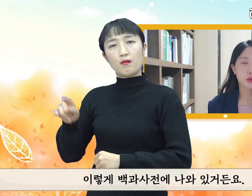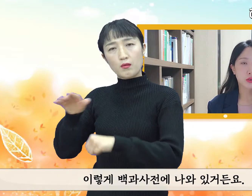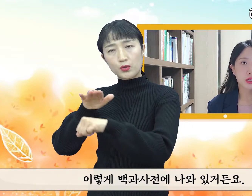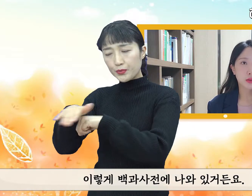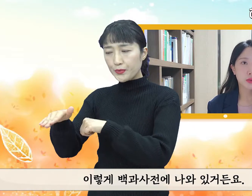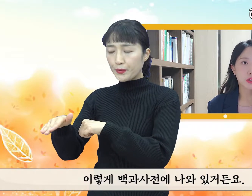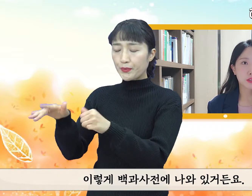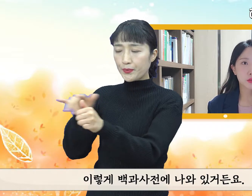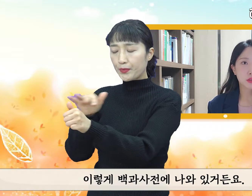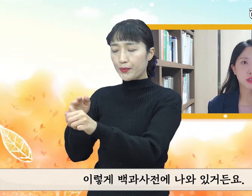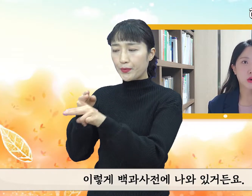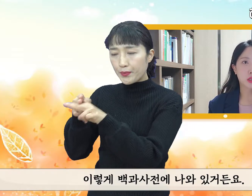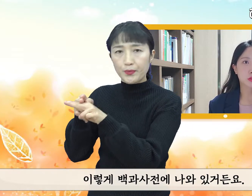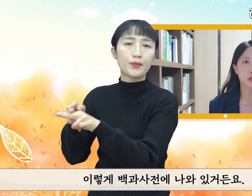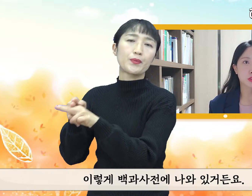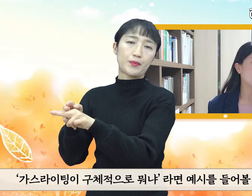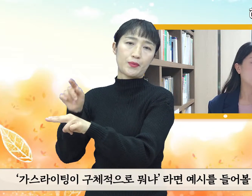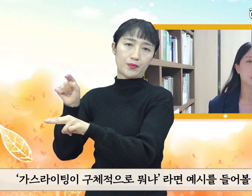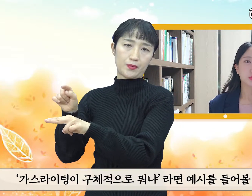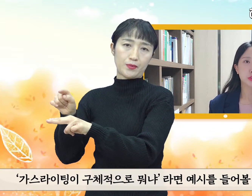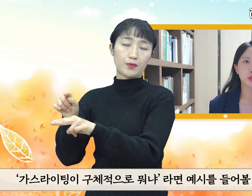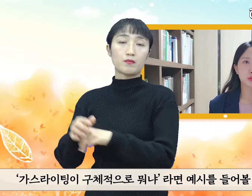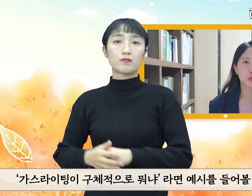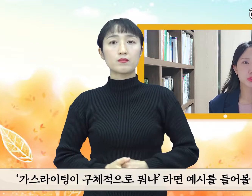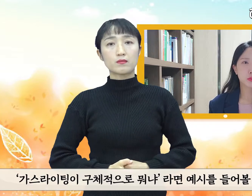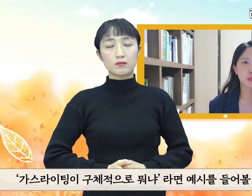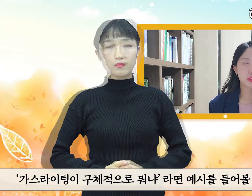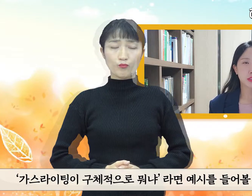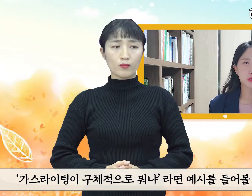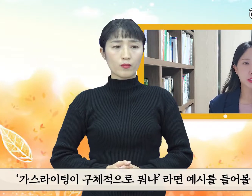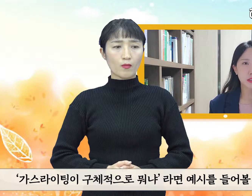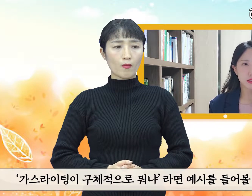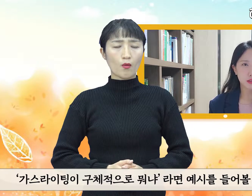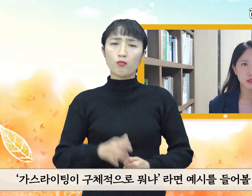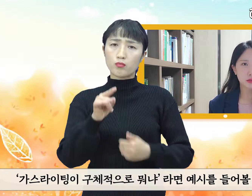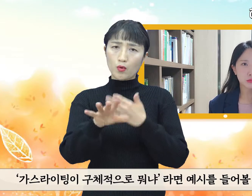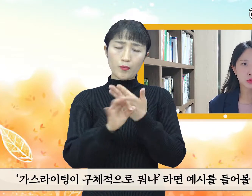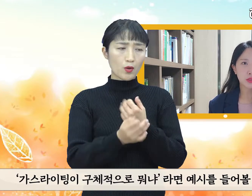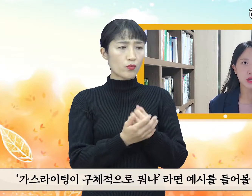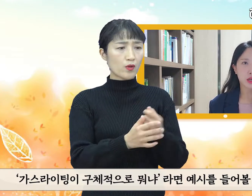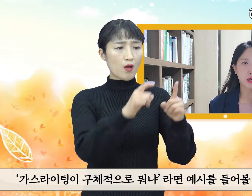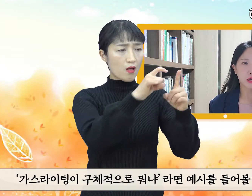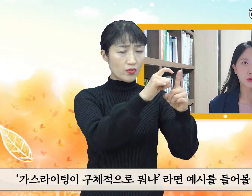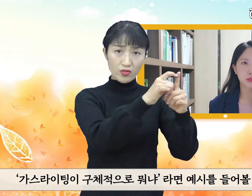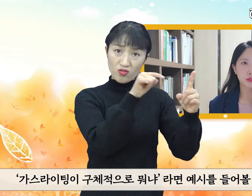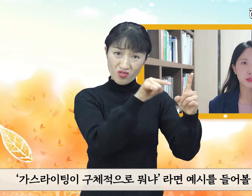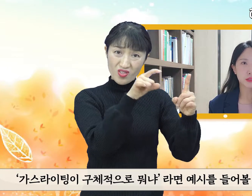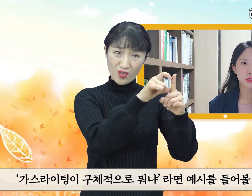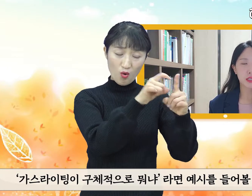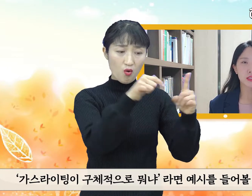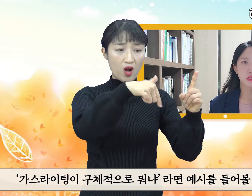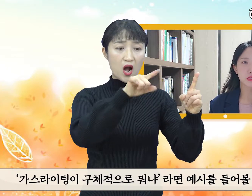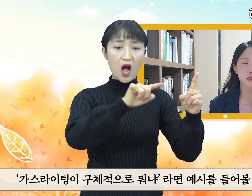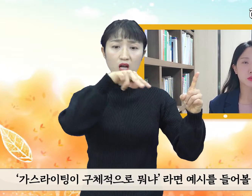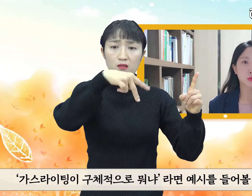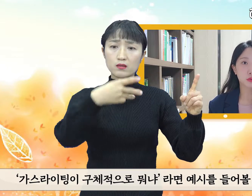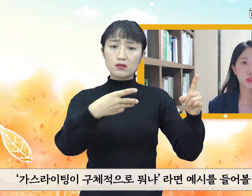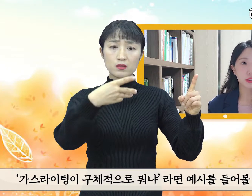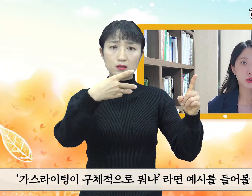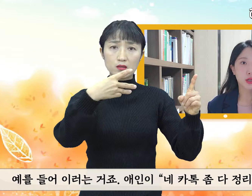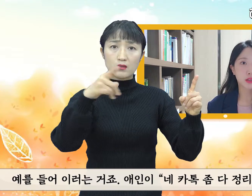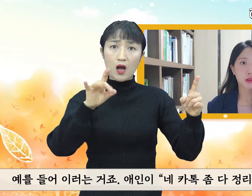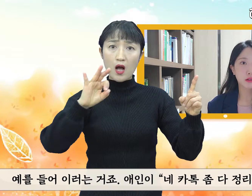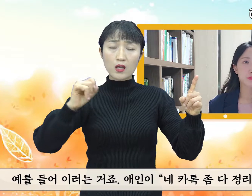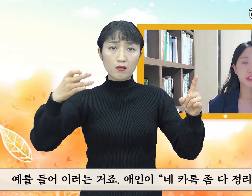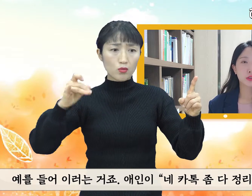행위라고 이렇게 백과사전에 나와 있거든요. 구체적으로 그러면은 가스라이팅이 뭐냐라고 했을 때 이제 예시를 들어볼 수가